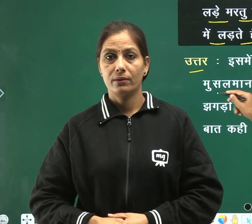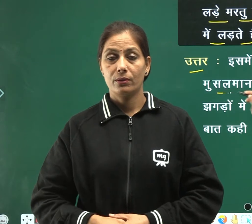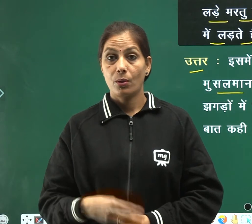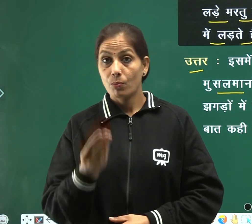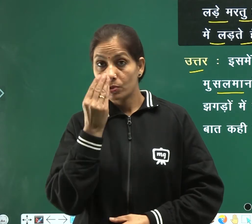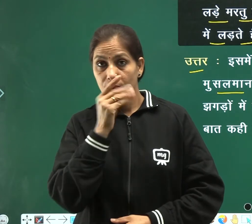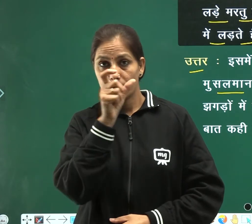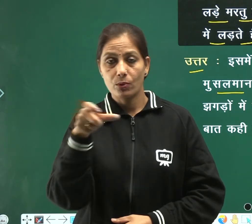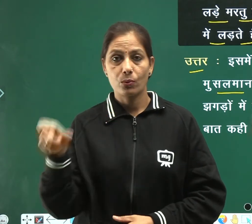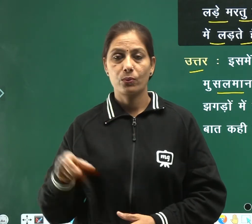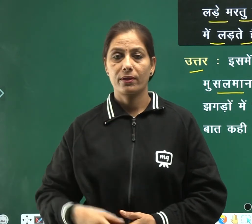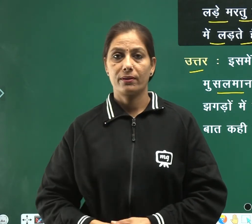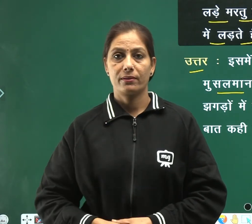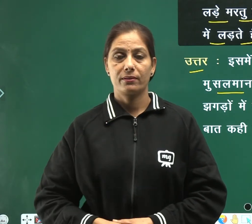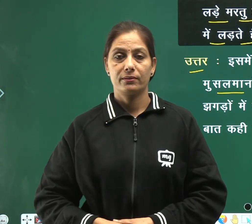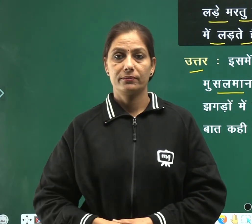मुसलमानों के